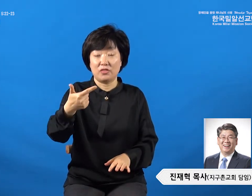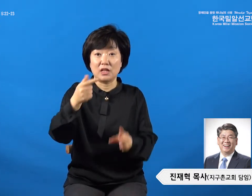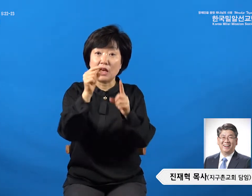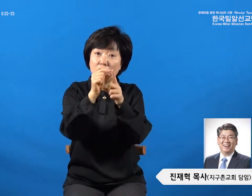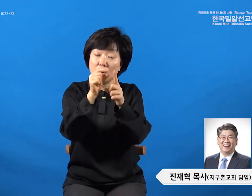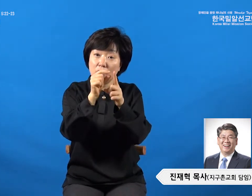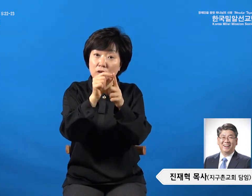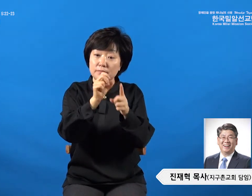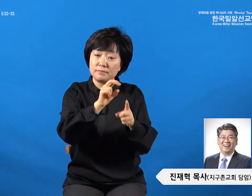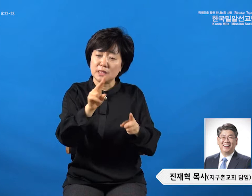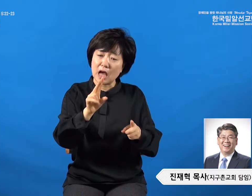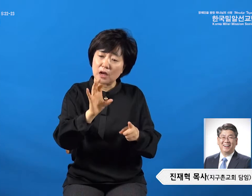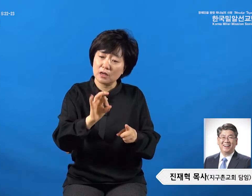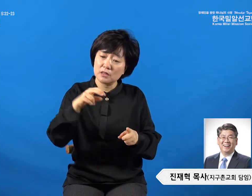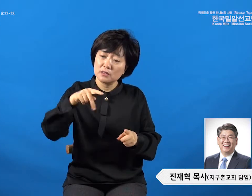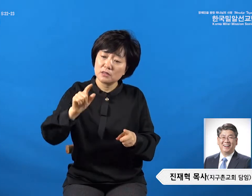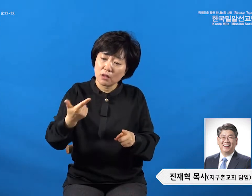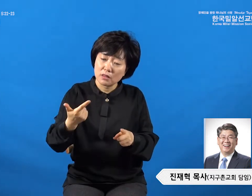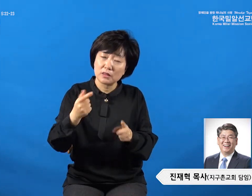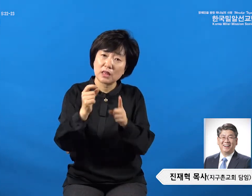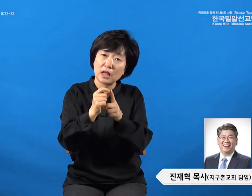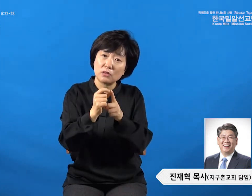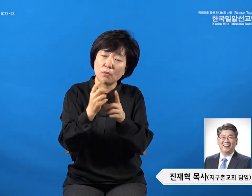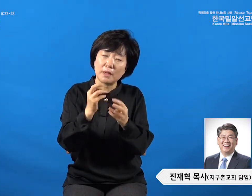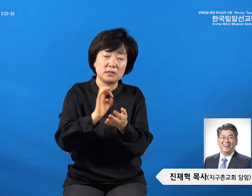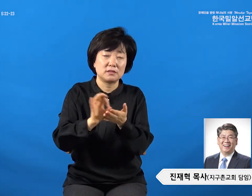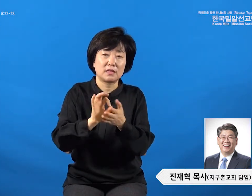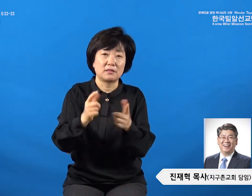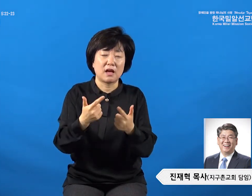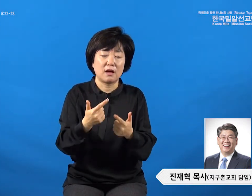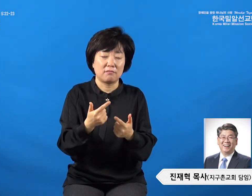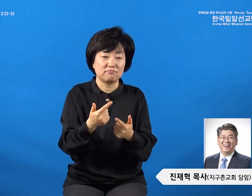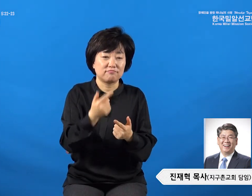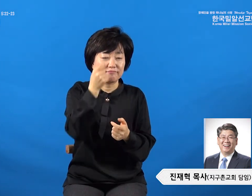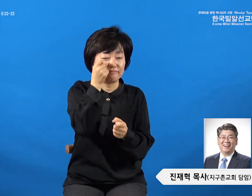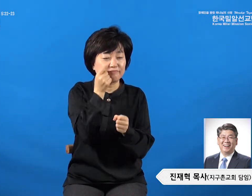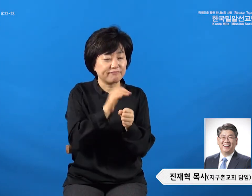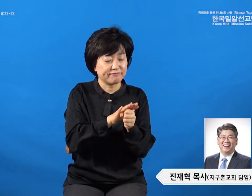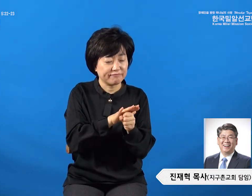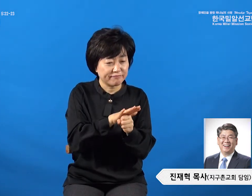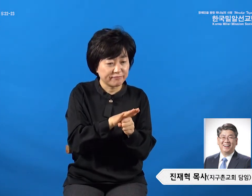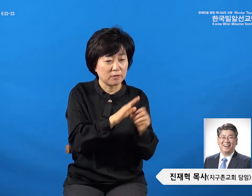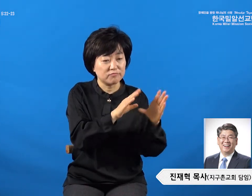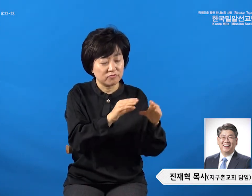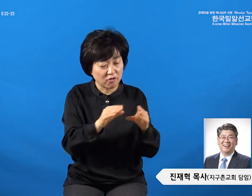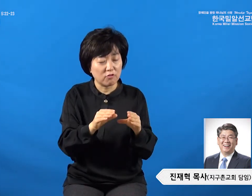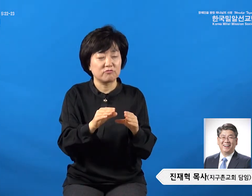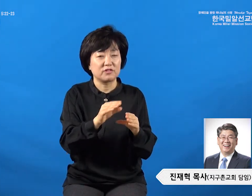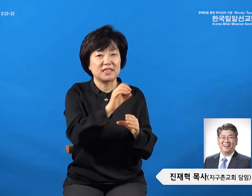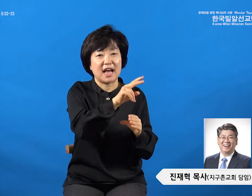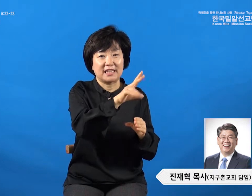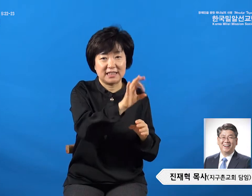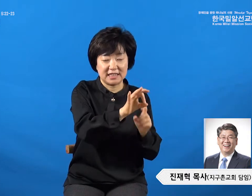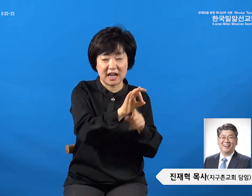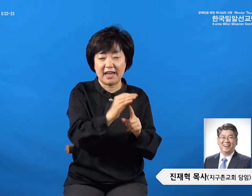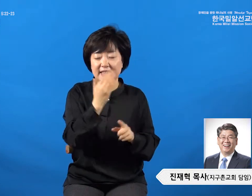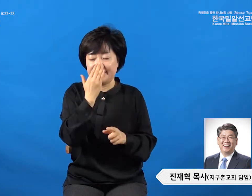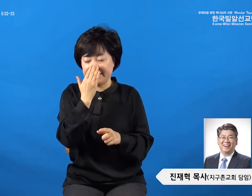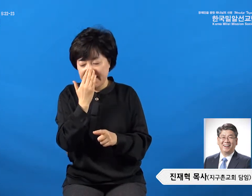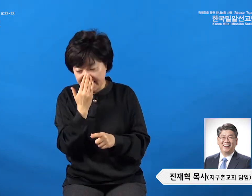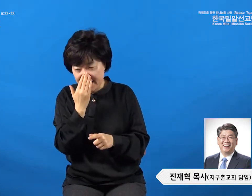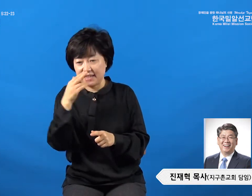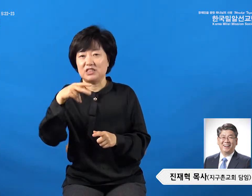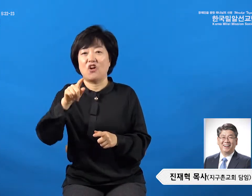이 단어는 우리가 자주 사용하지 않는 단어입니다. 어질 양자에 선한, 착한